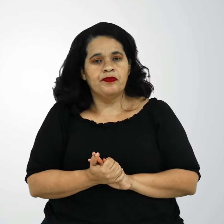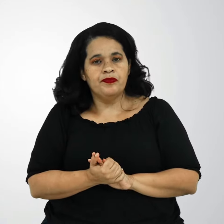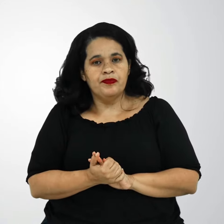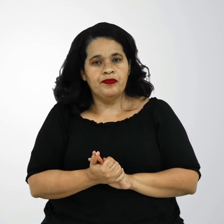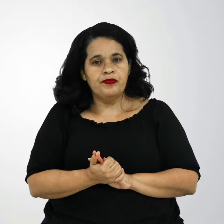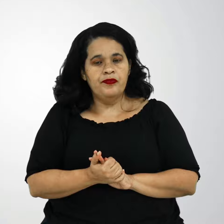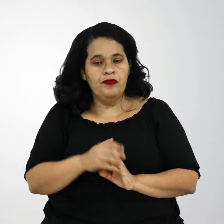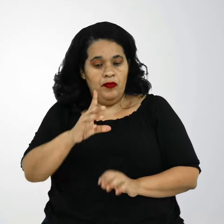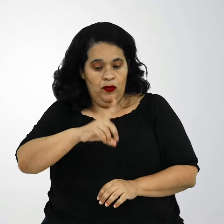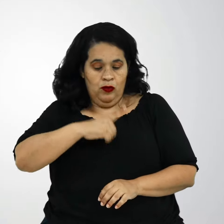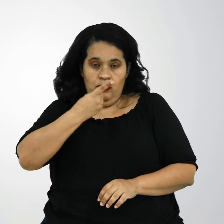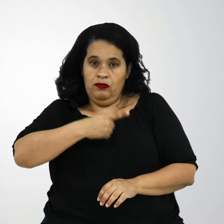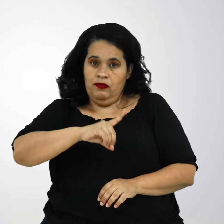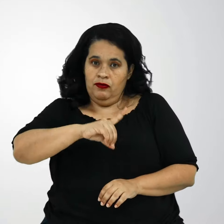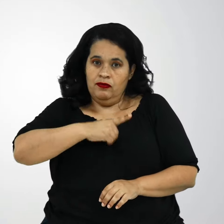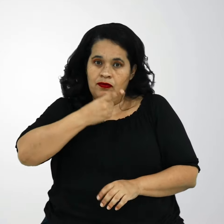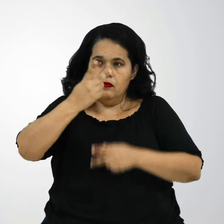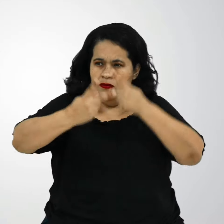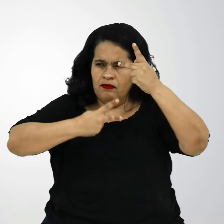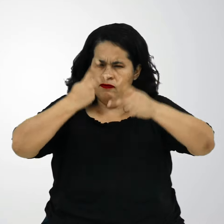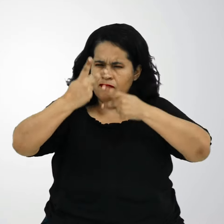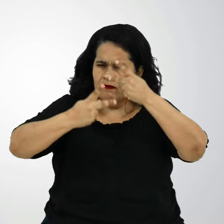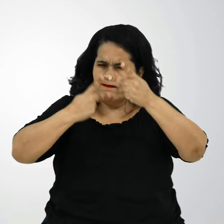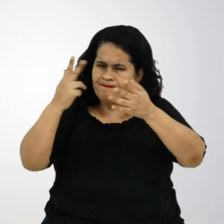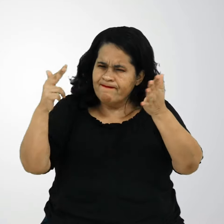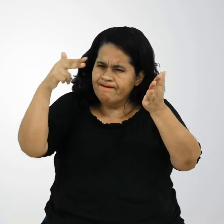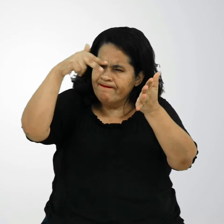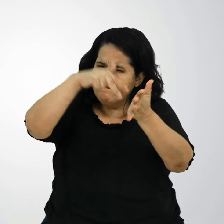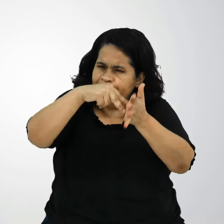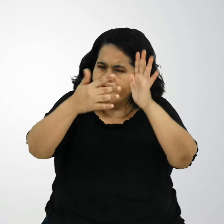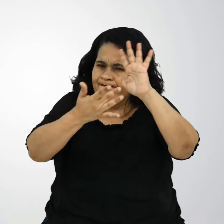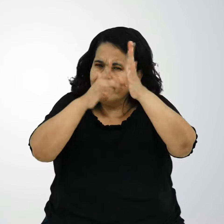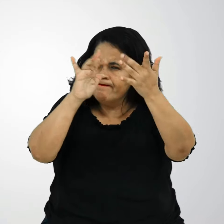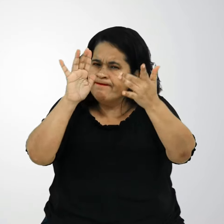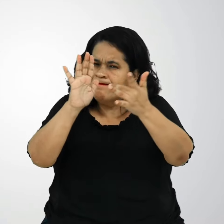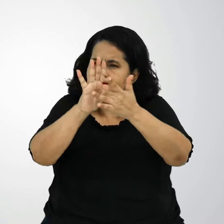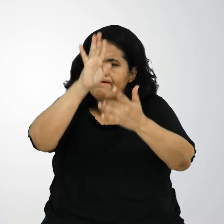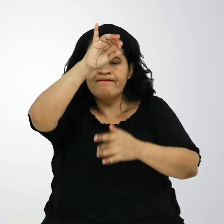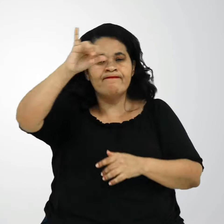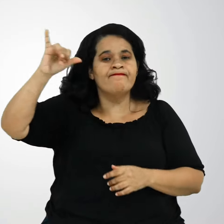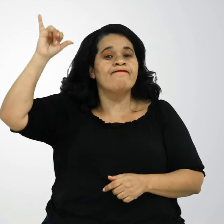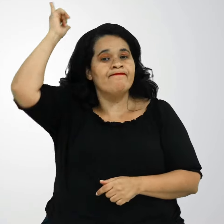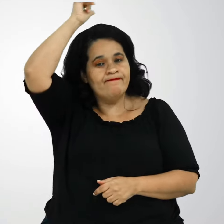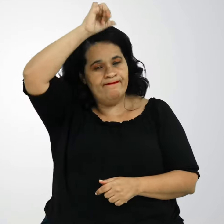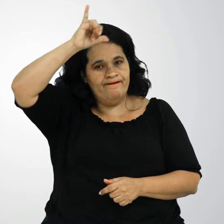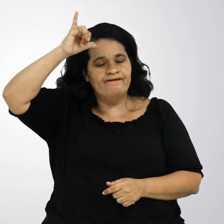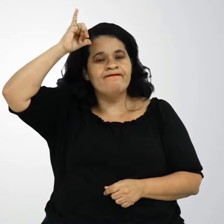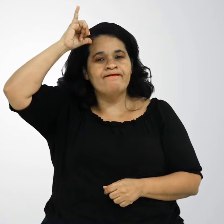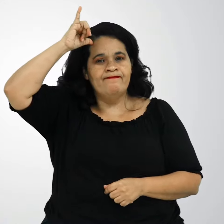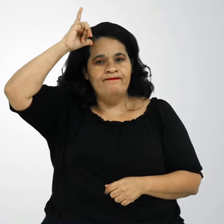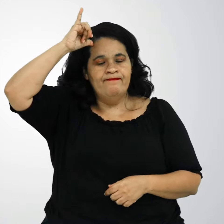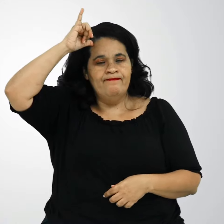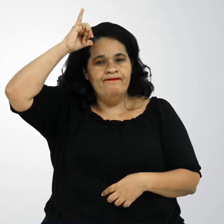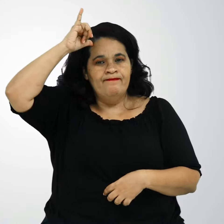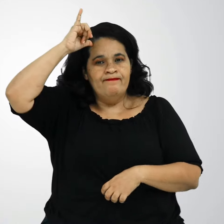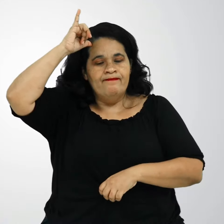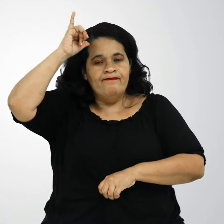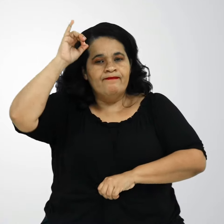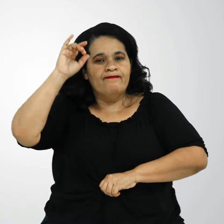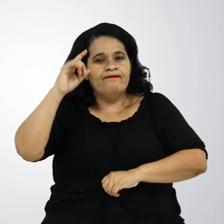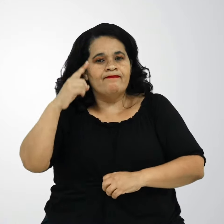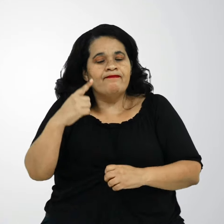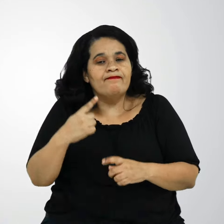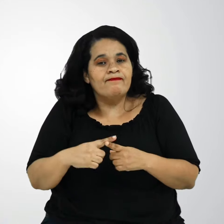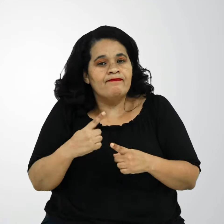do texto de Daniel falar, até a chegada do ungido. Né? Então, chegada do ungido pode... Por que tem que ser quando